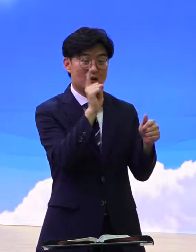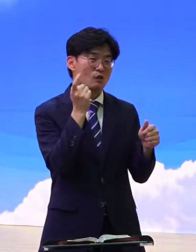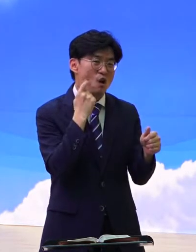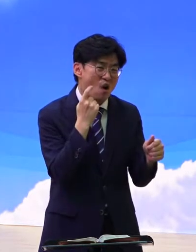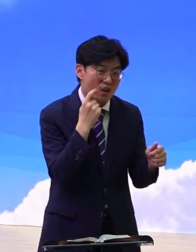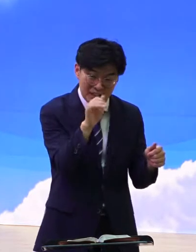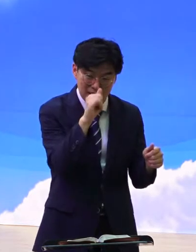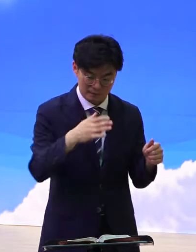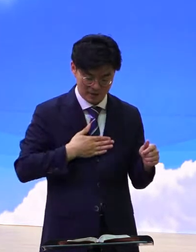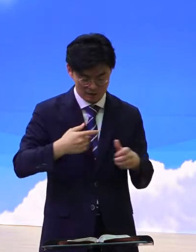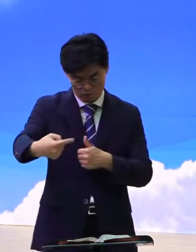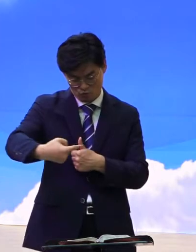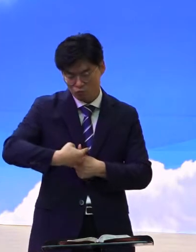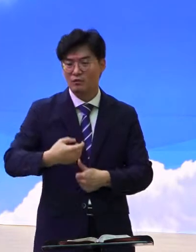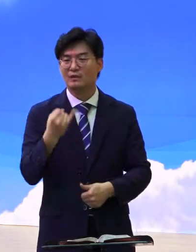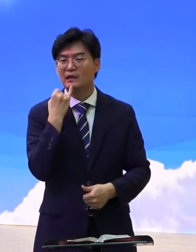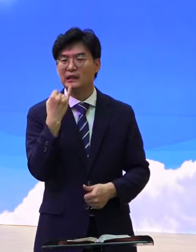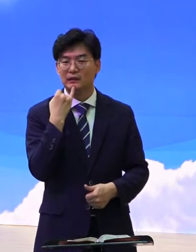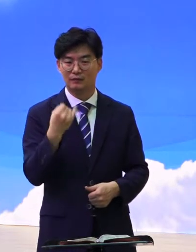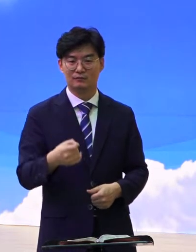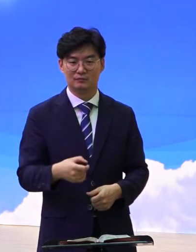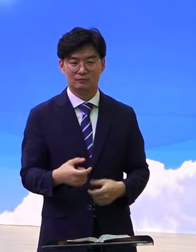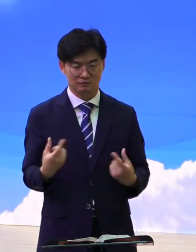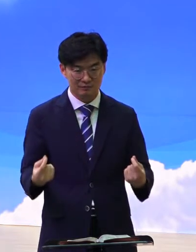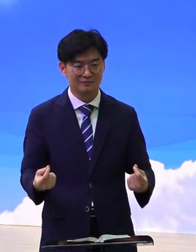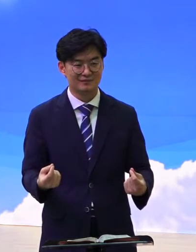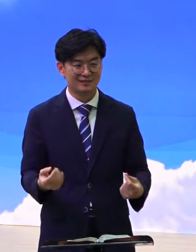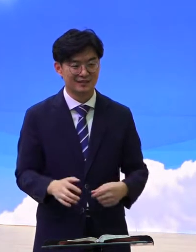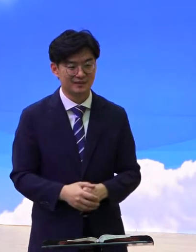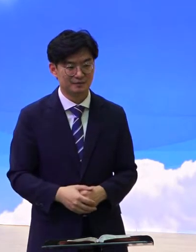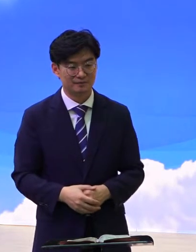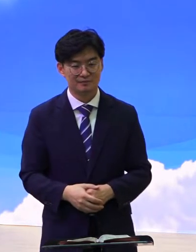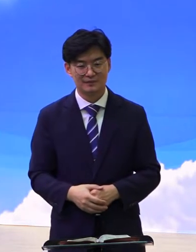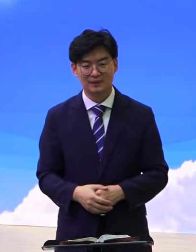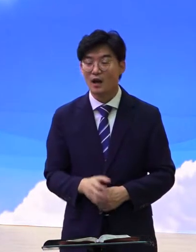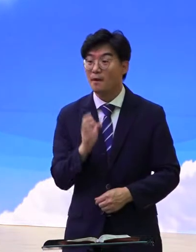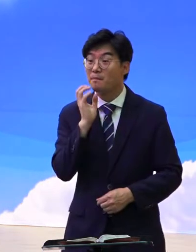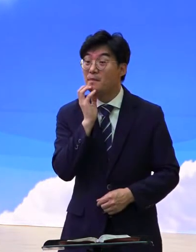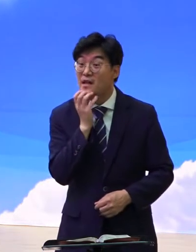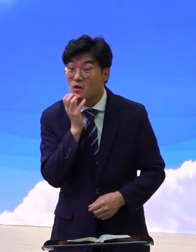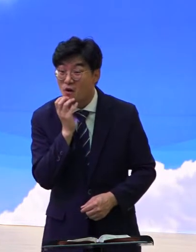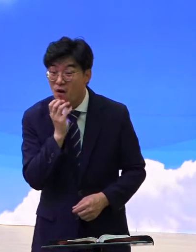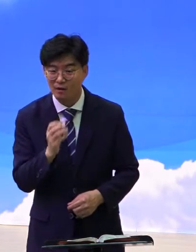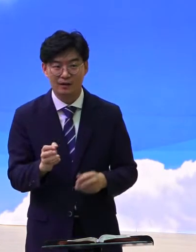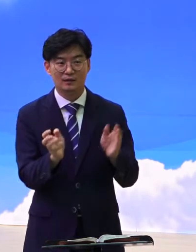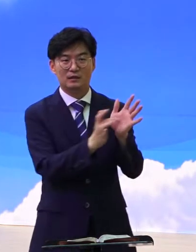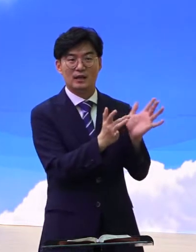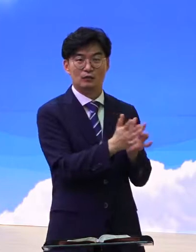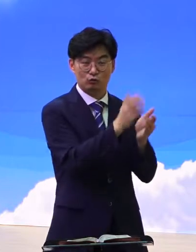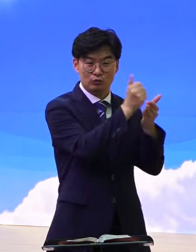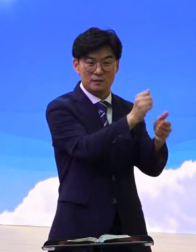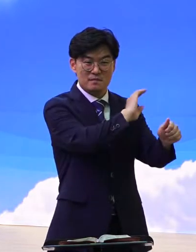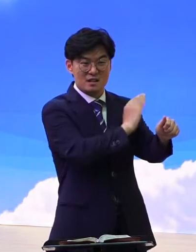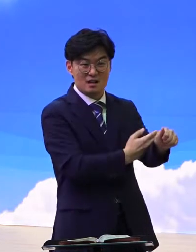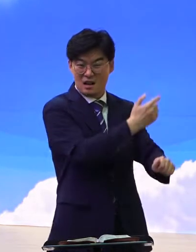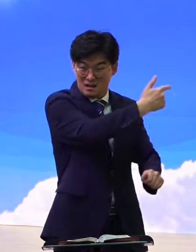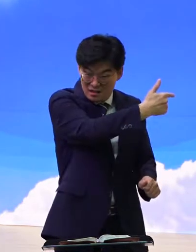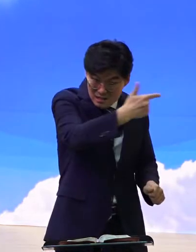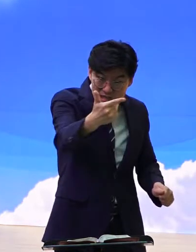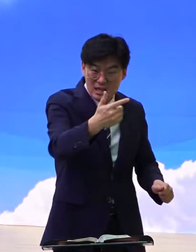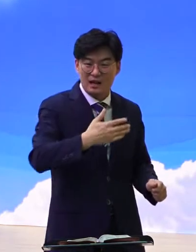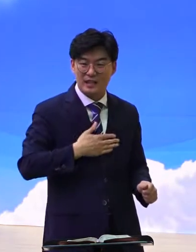똑같은 의미였습니다. 그러니까 베드로는 그때 그 상황에서 내가 죽겠다, 죽을 각오까지 한다라는